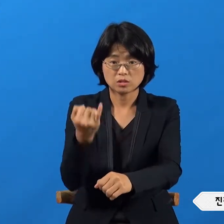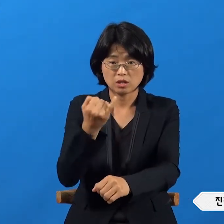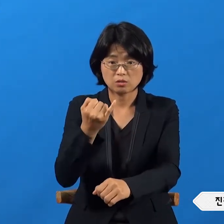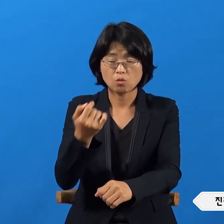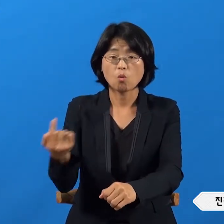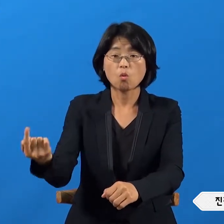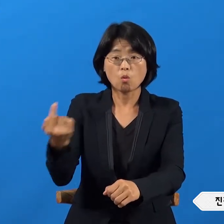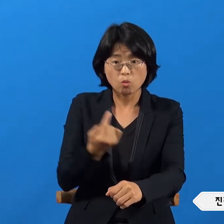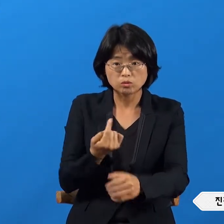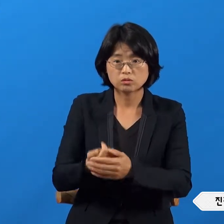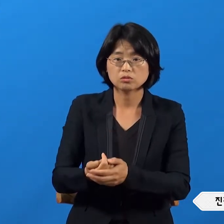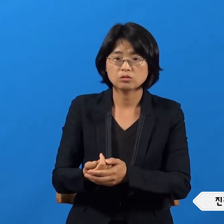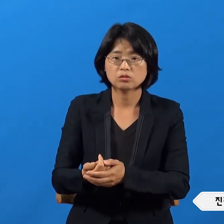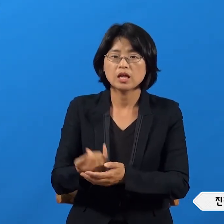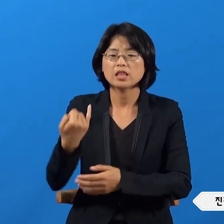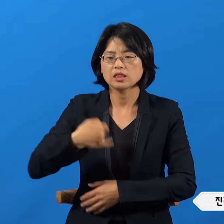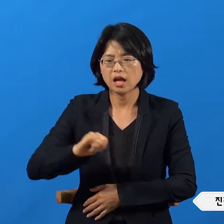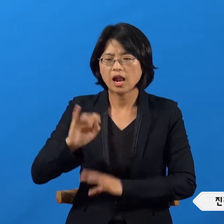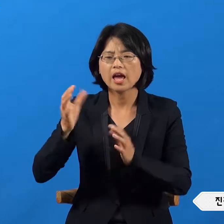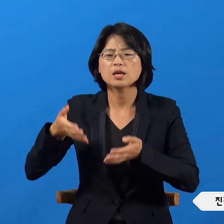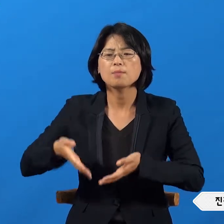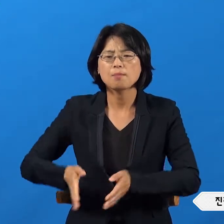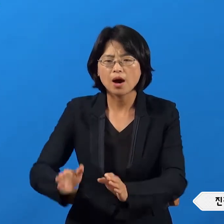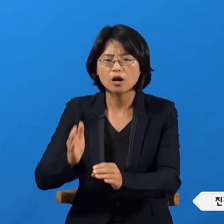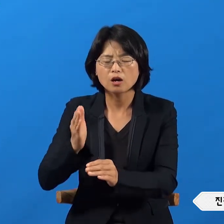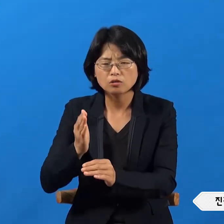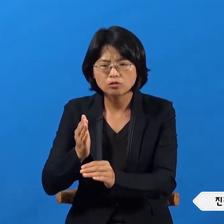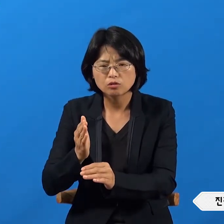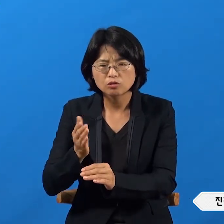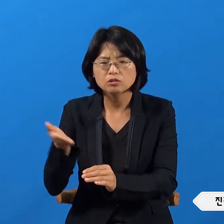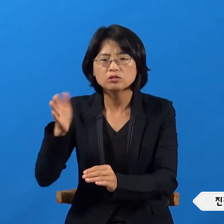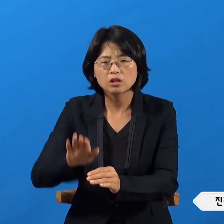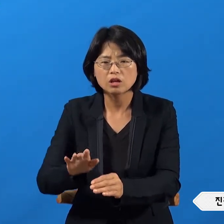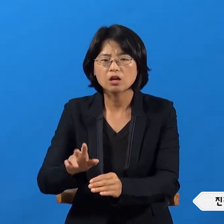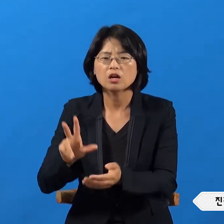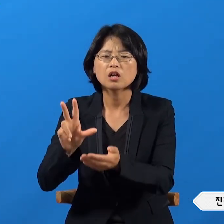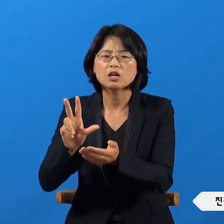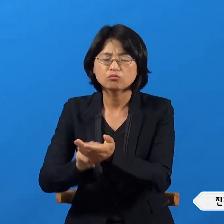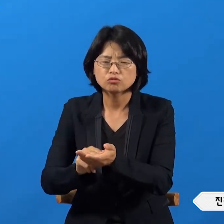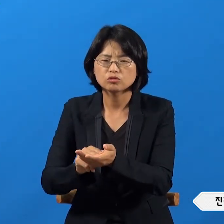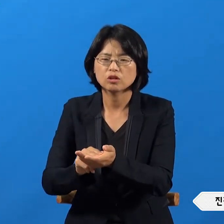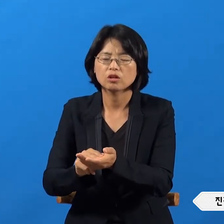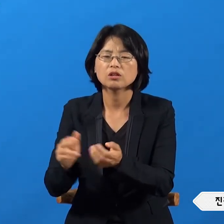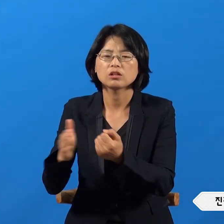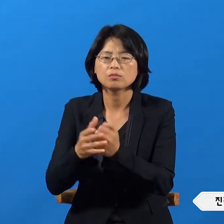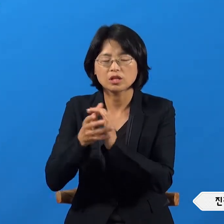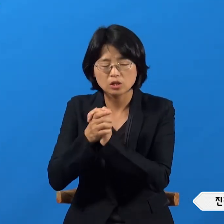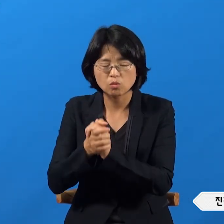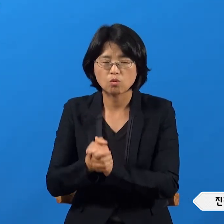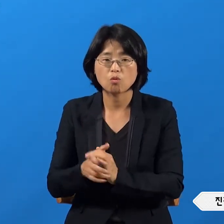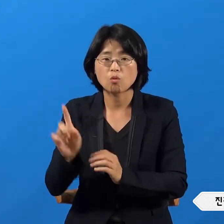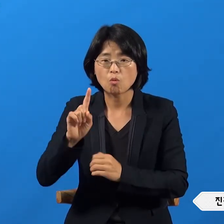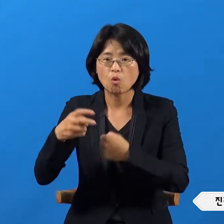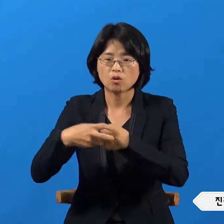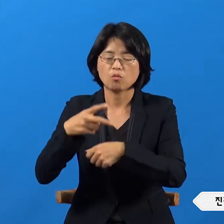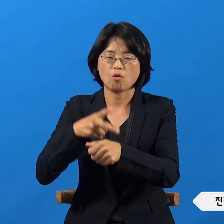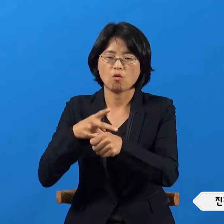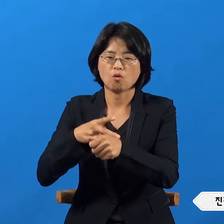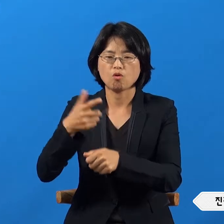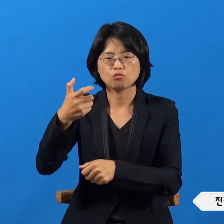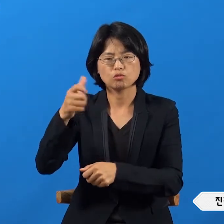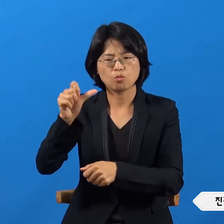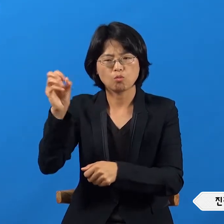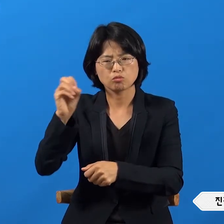기도를 부탁하셨습니다. 의사가 65% 이상 건강하지 않은 아이 같다고 어떻게